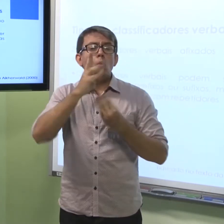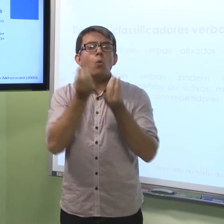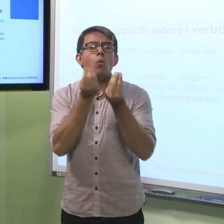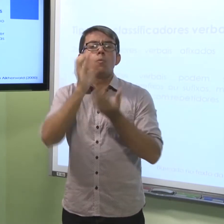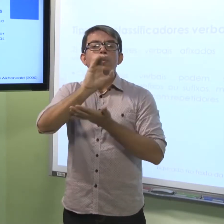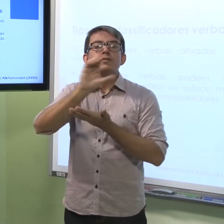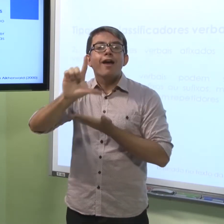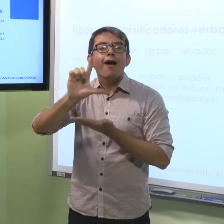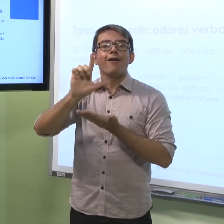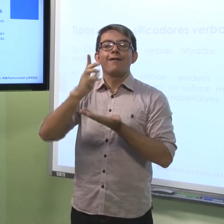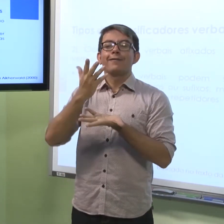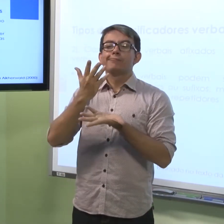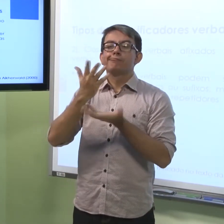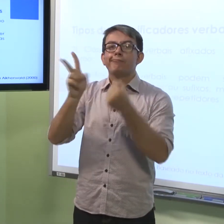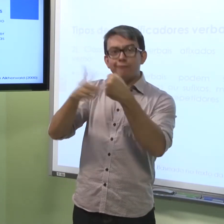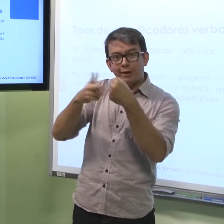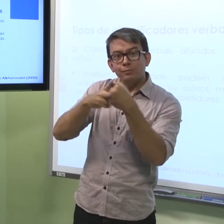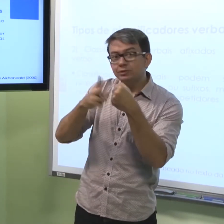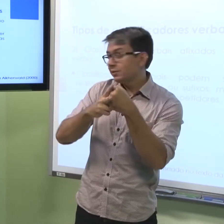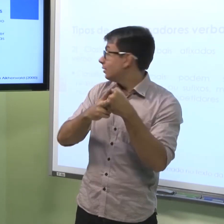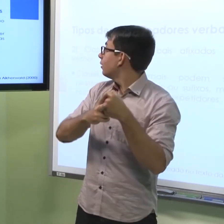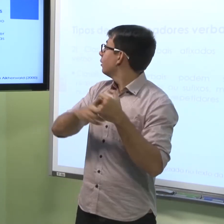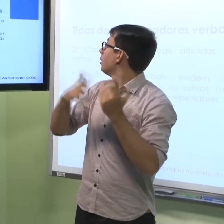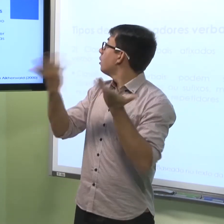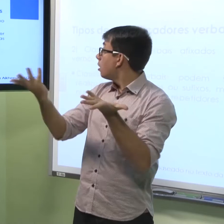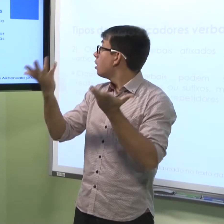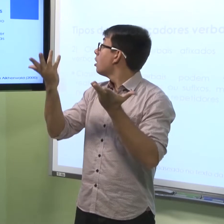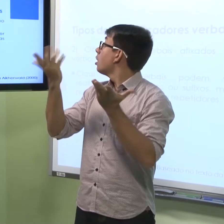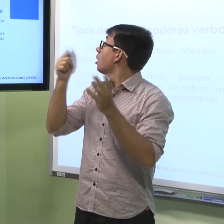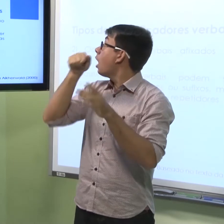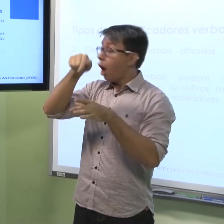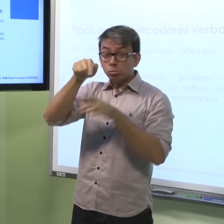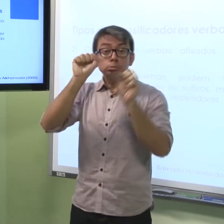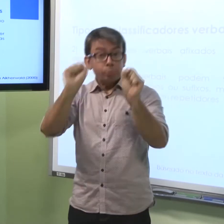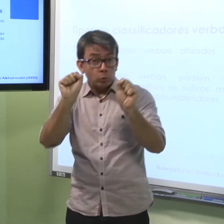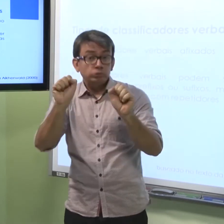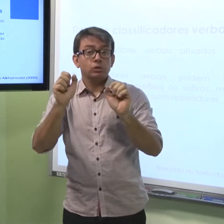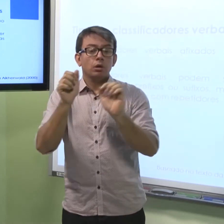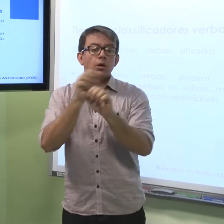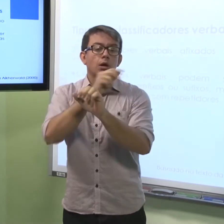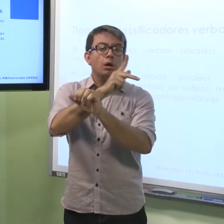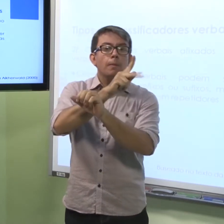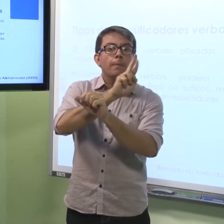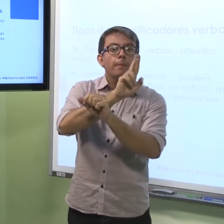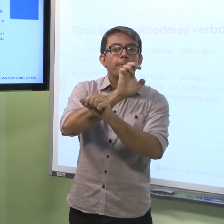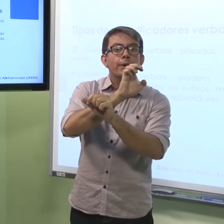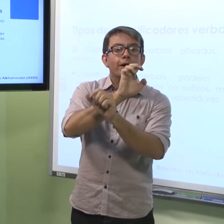E o autor fala que esses classificadores, eles podem ser,